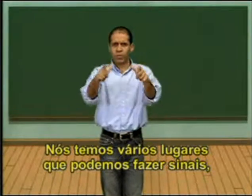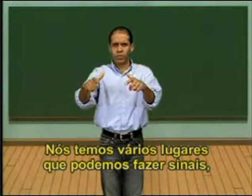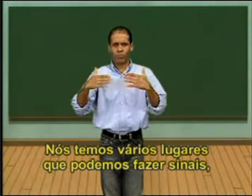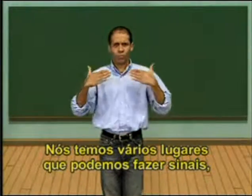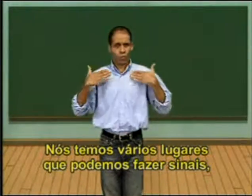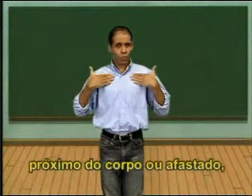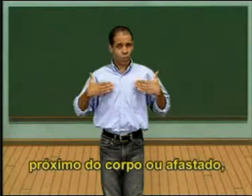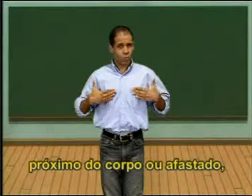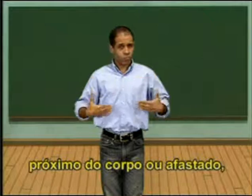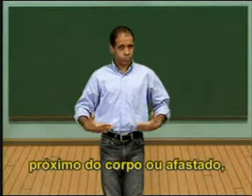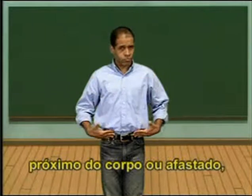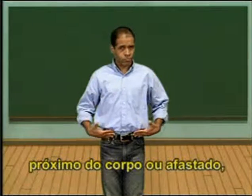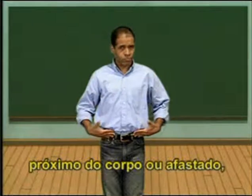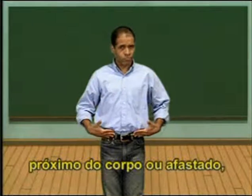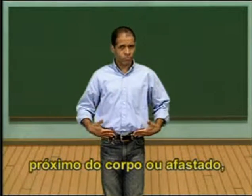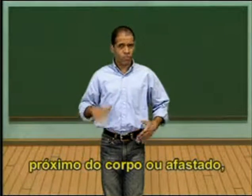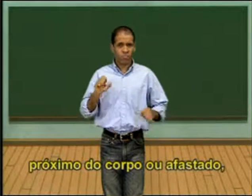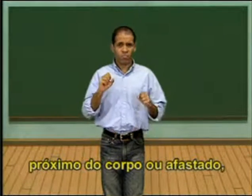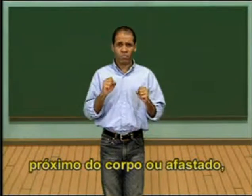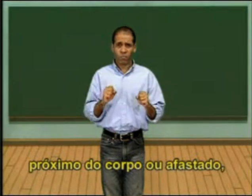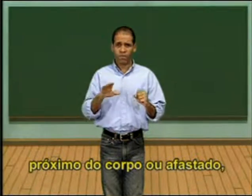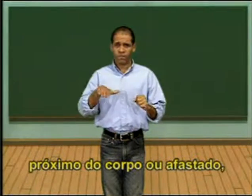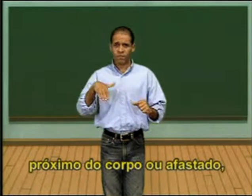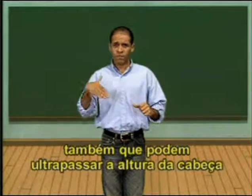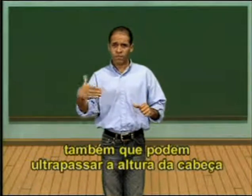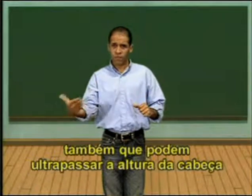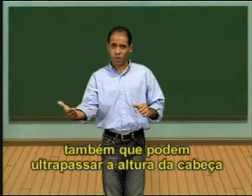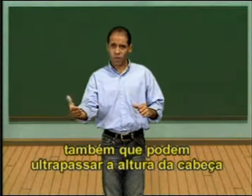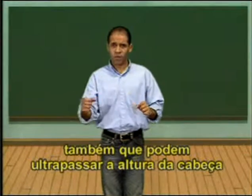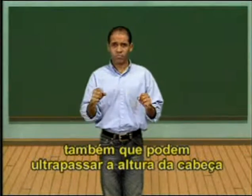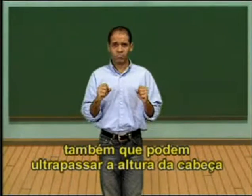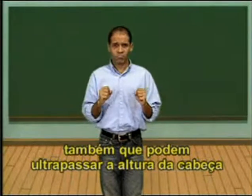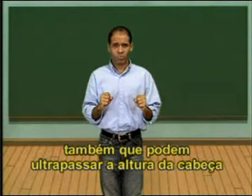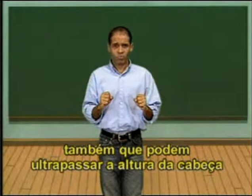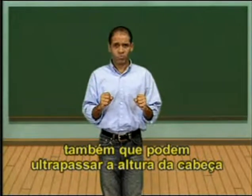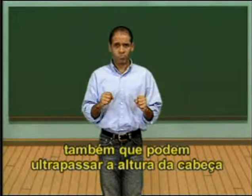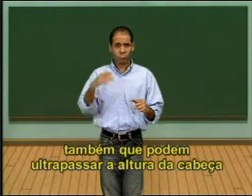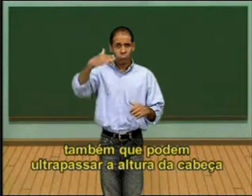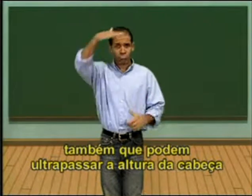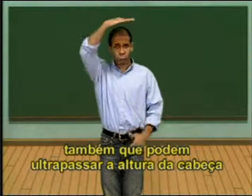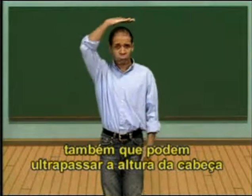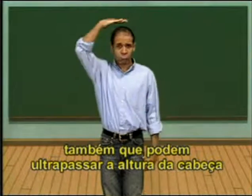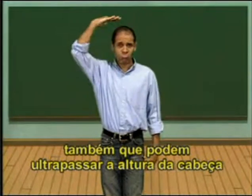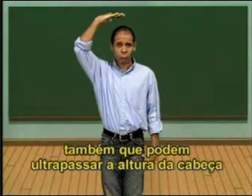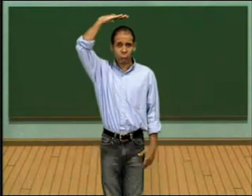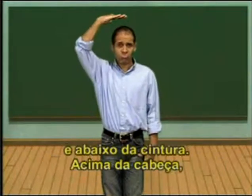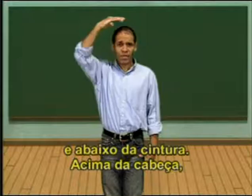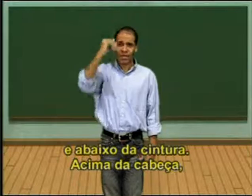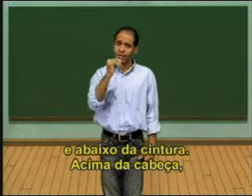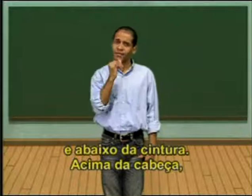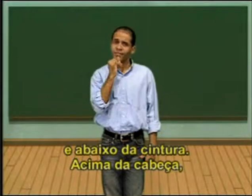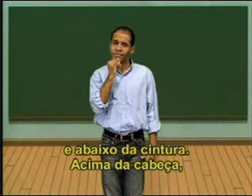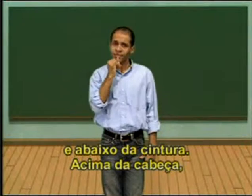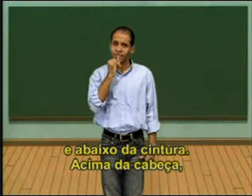fazer sinais, próximo do corpo ou afastado, também que podem ultrapassar a altura da cabeça e abaixo da